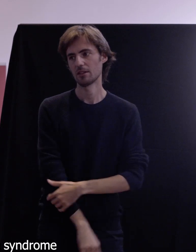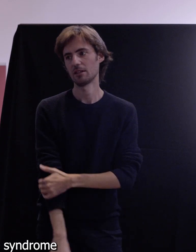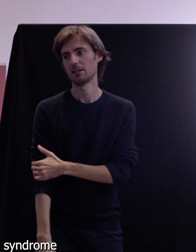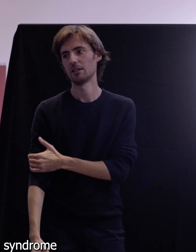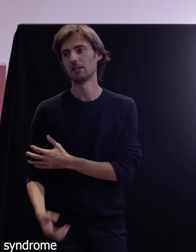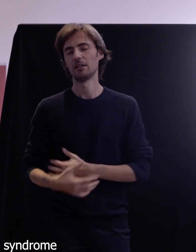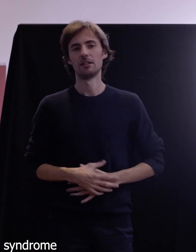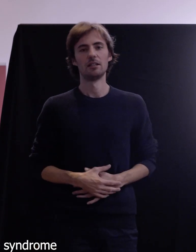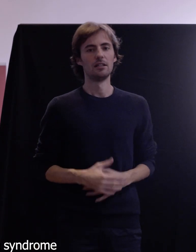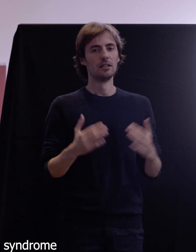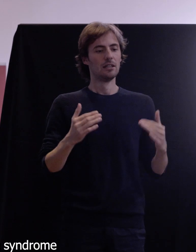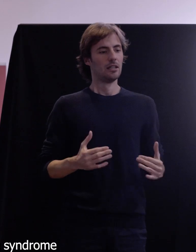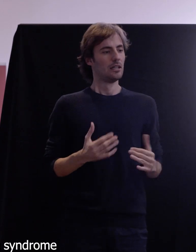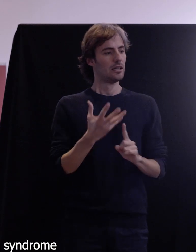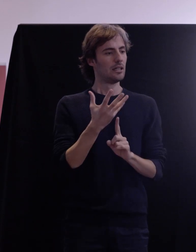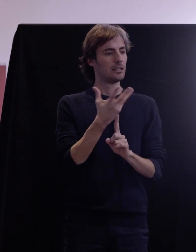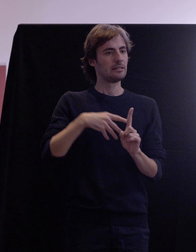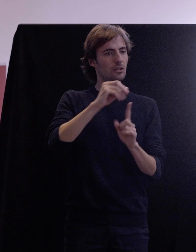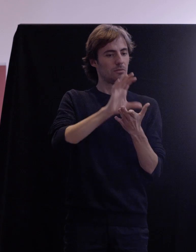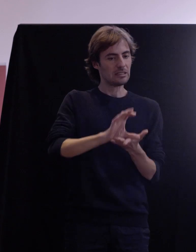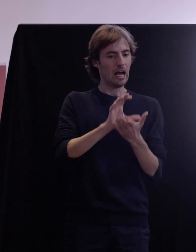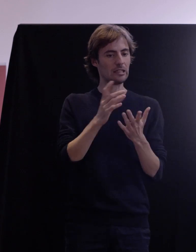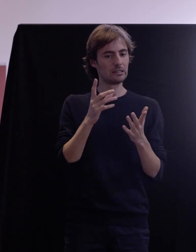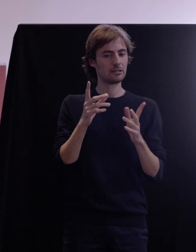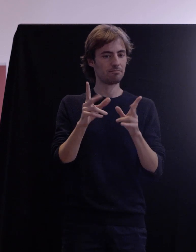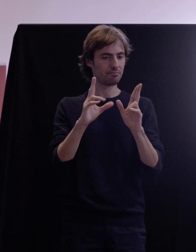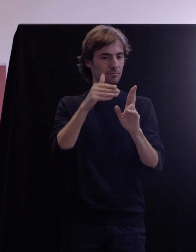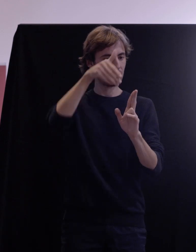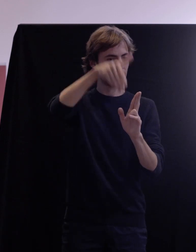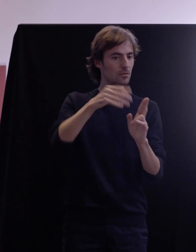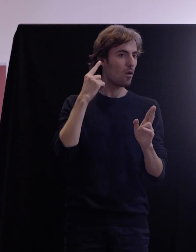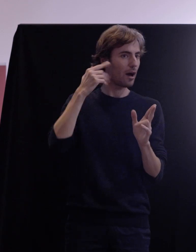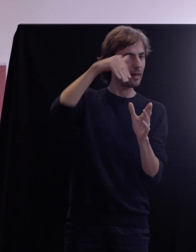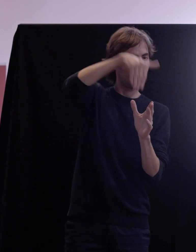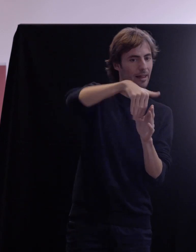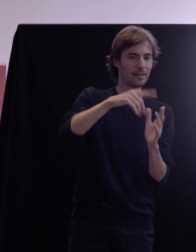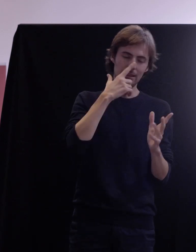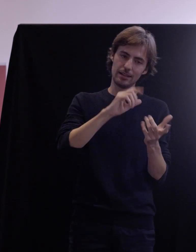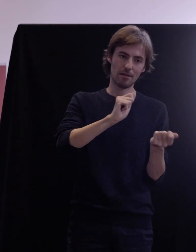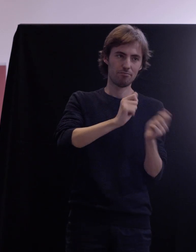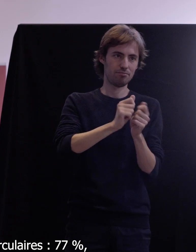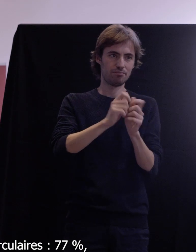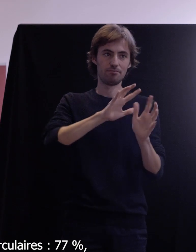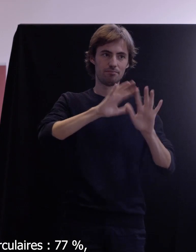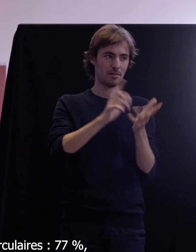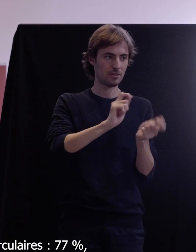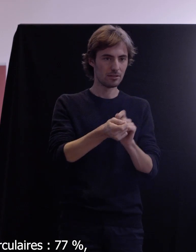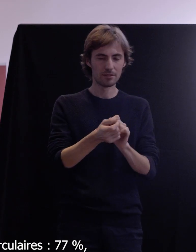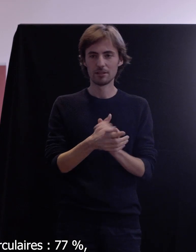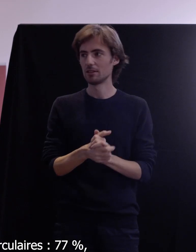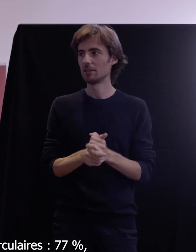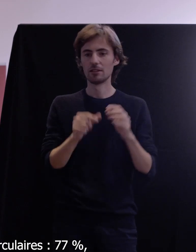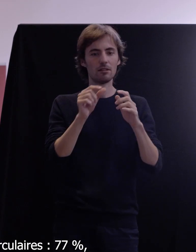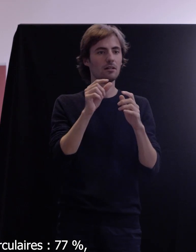Donc dans le syndrome Charge, en effet, l'oreille interne, elle est sujette à pas mal de changements. Les canaux